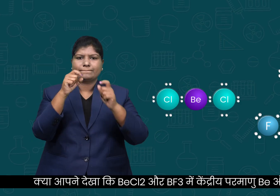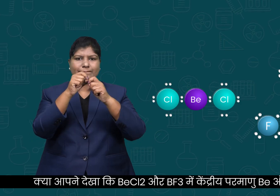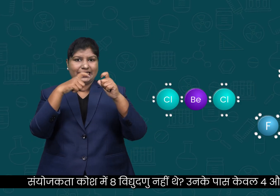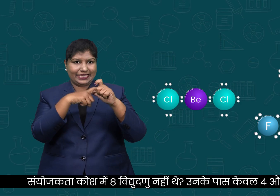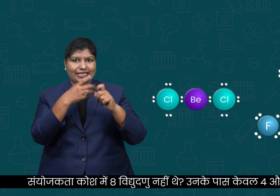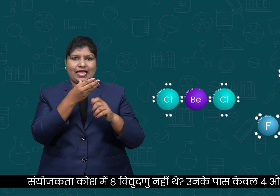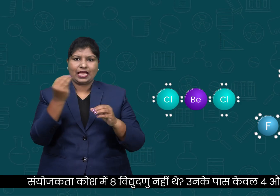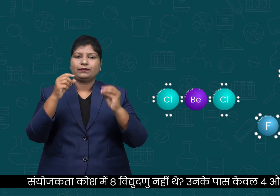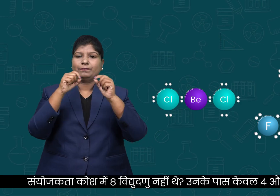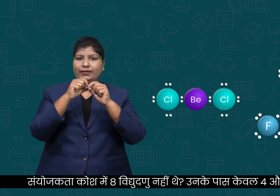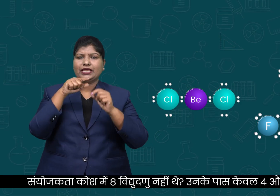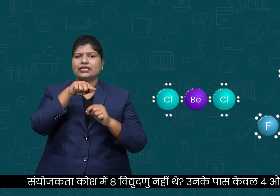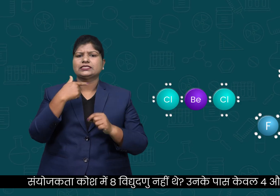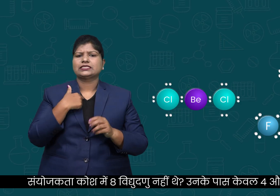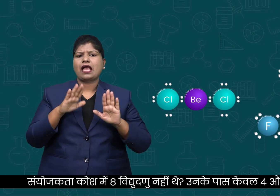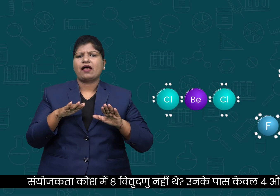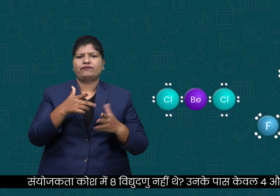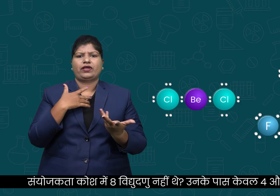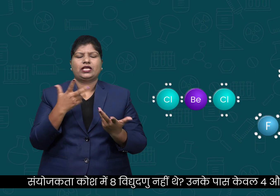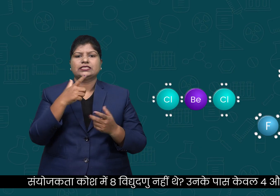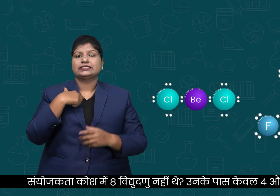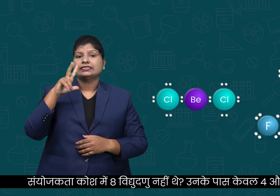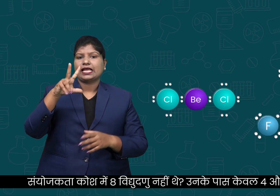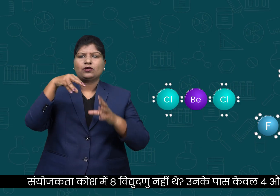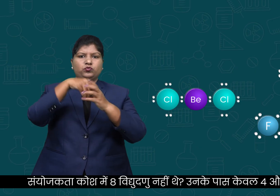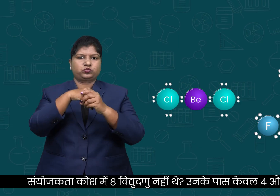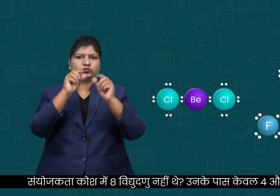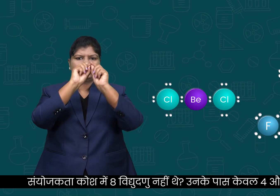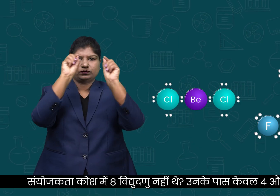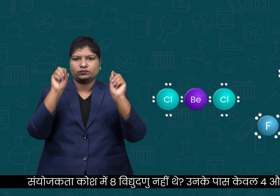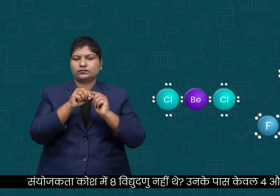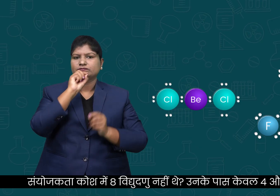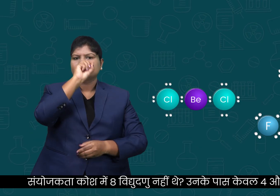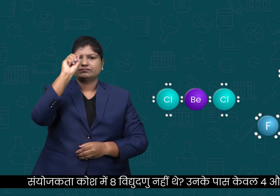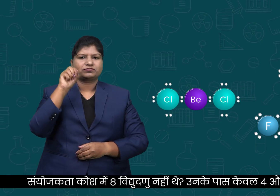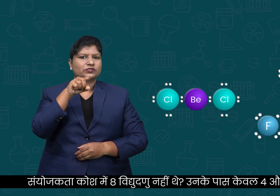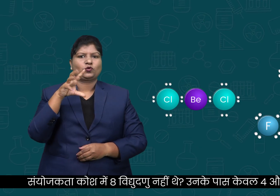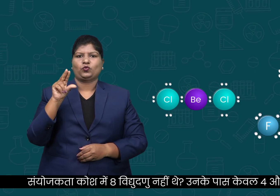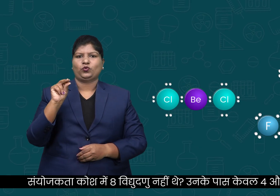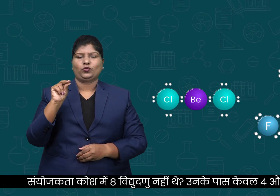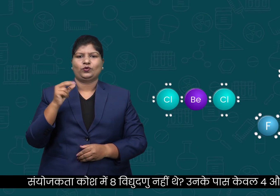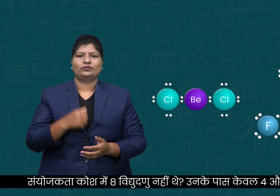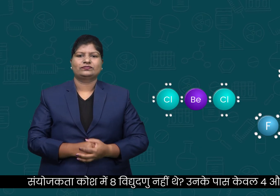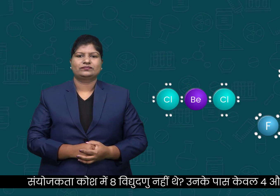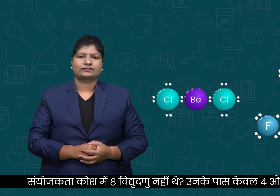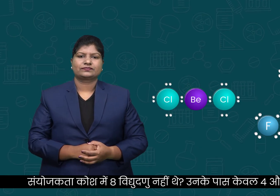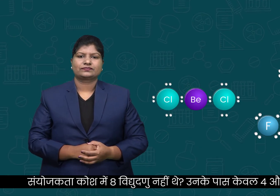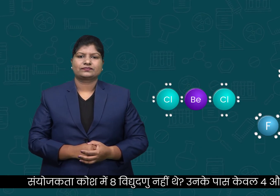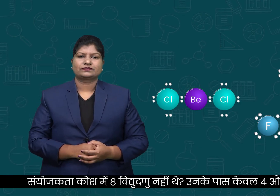पास संयोजकता कोश में 8 विदुधनु नहीं थे, उनके पास केवल 4 और 6